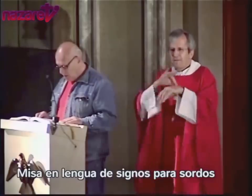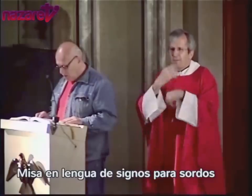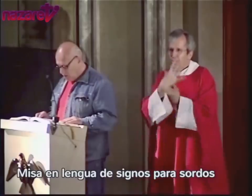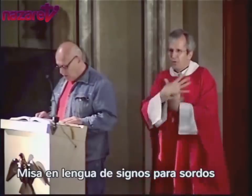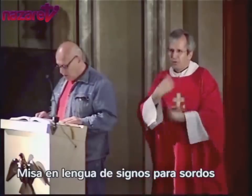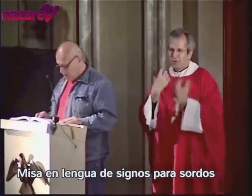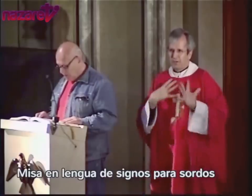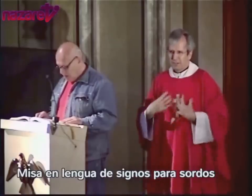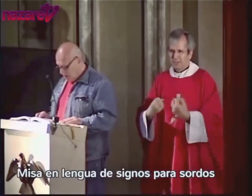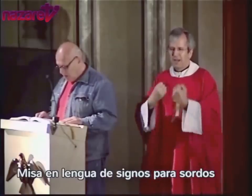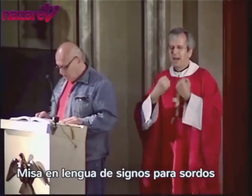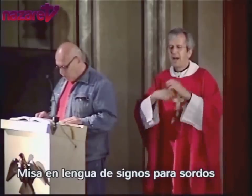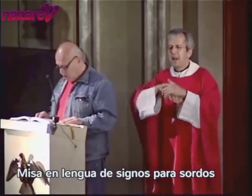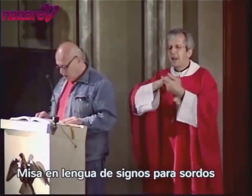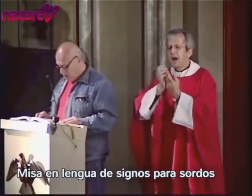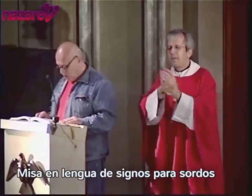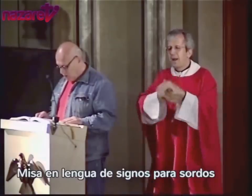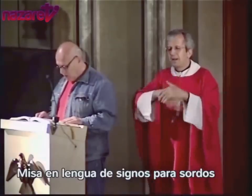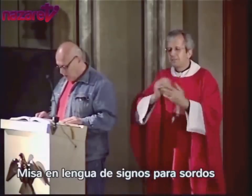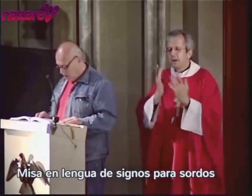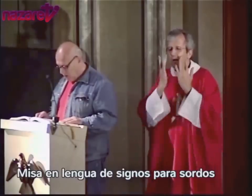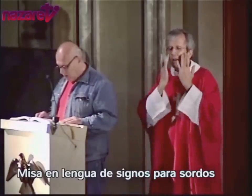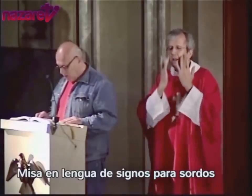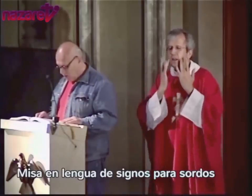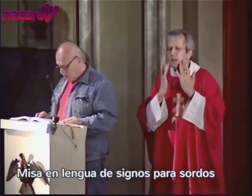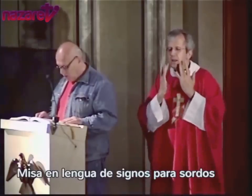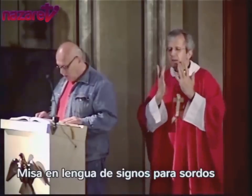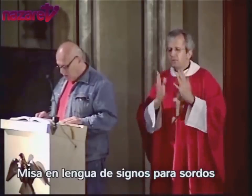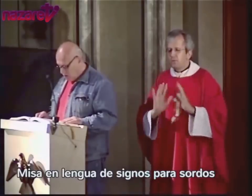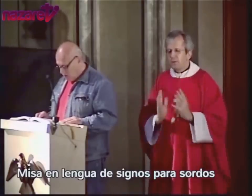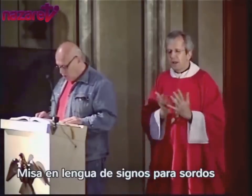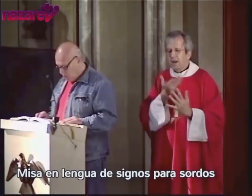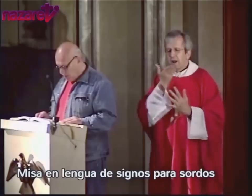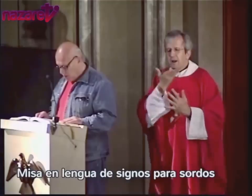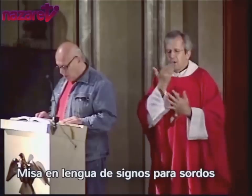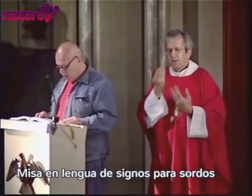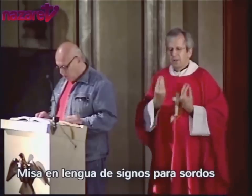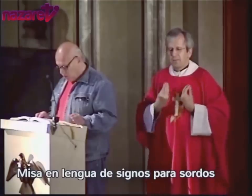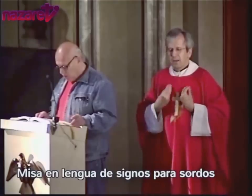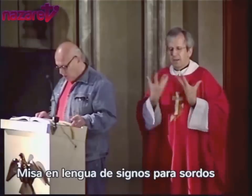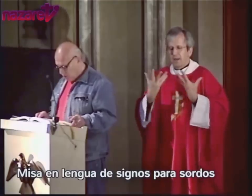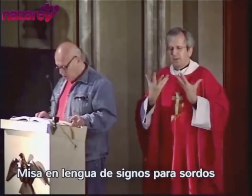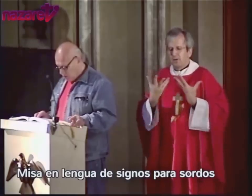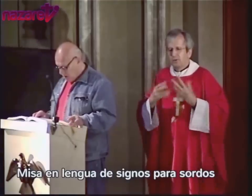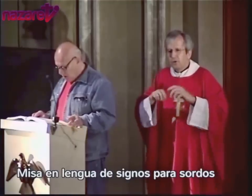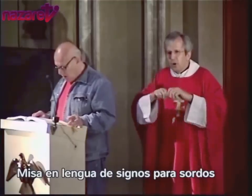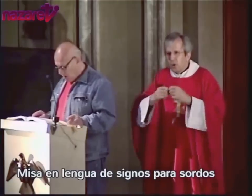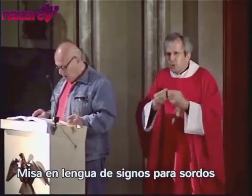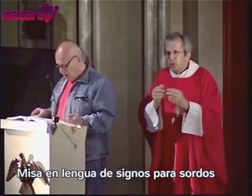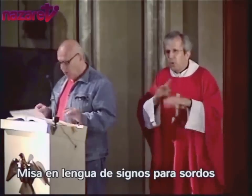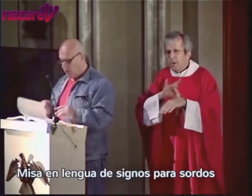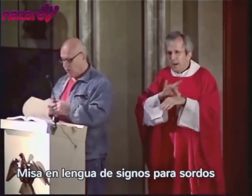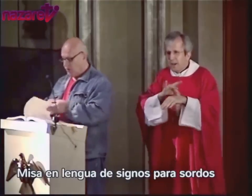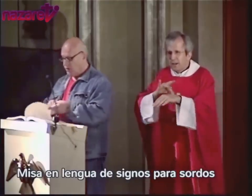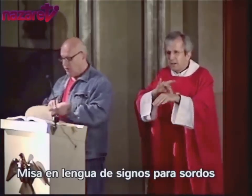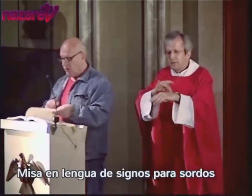las manchas, infundes calor de vida en el hielo. Doma el espíritu indómito, guía